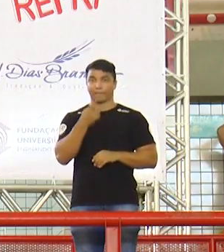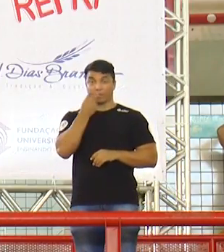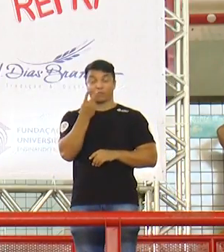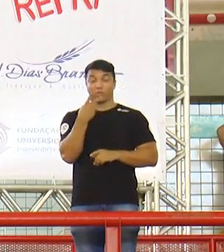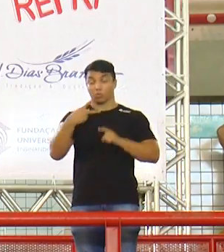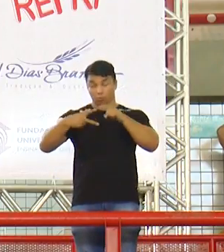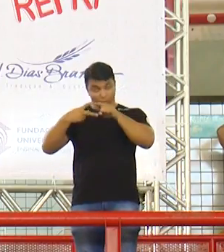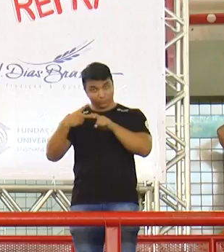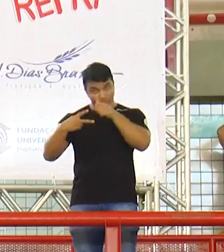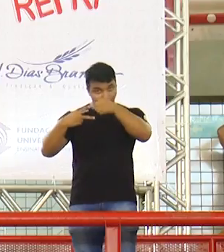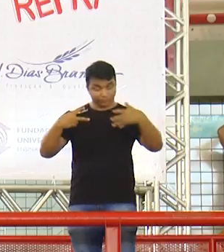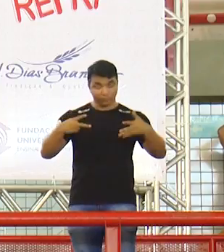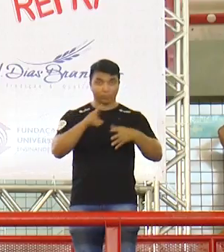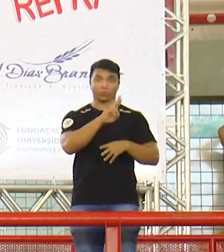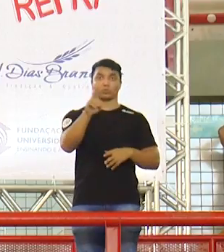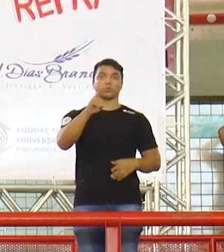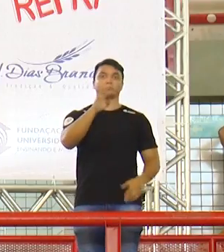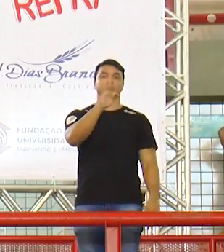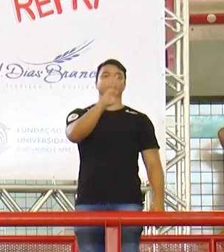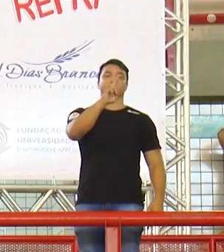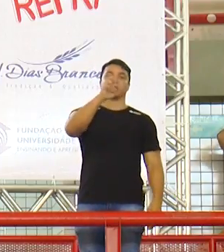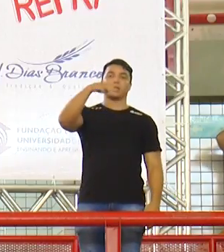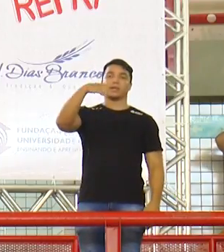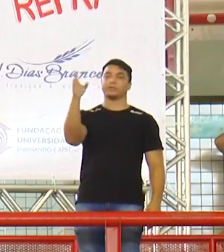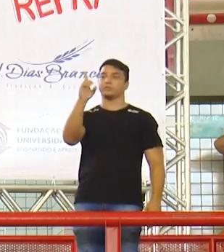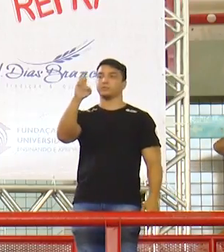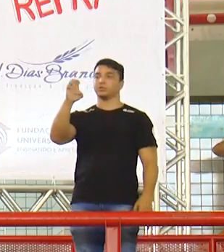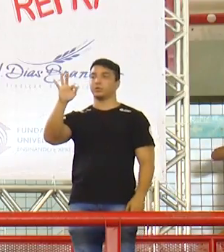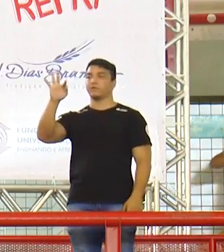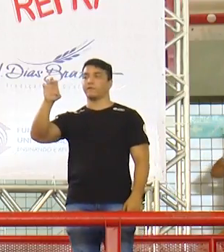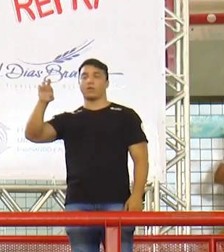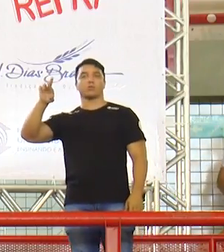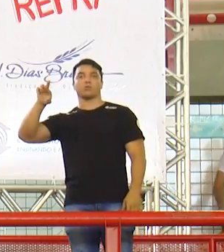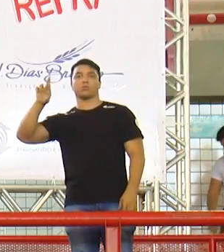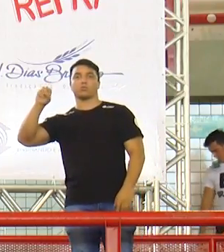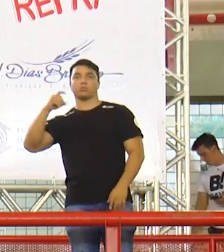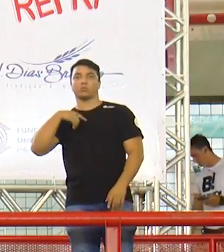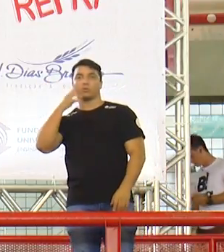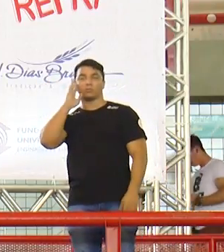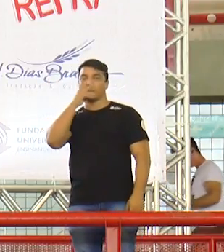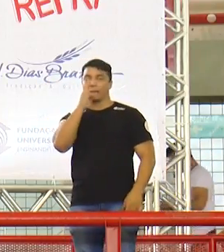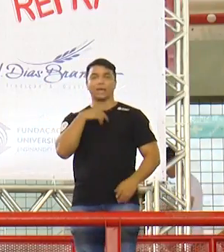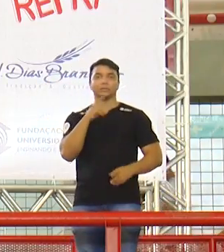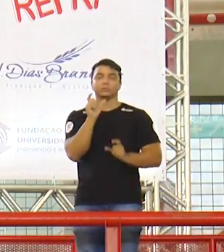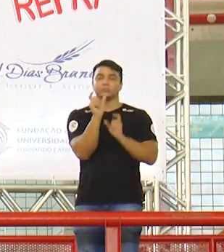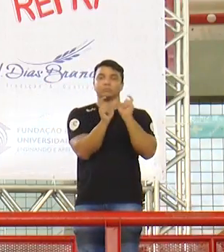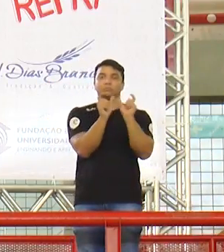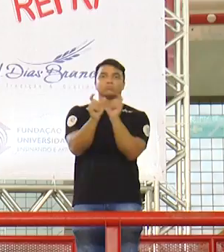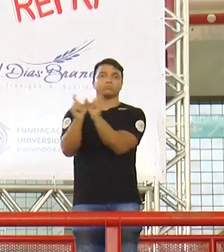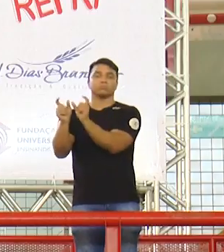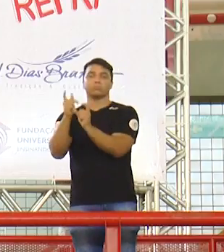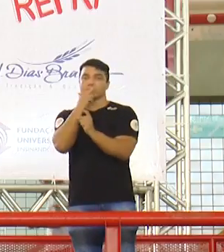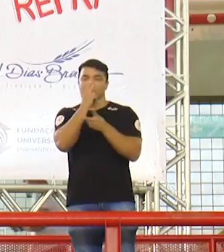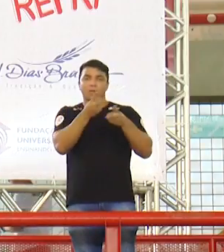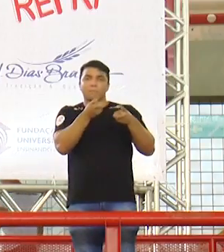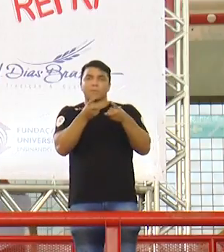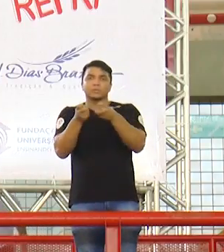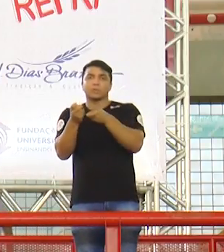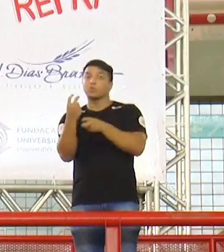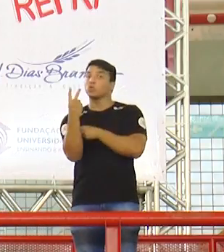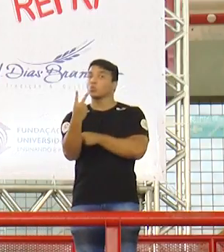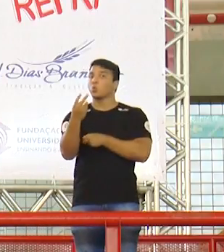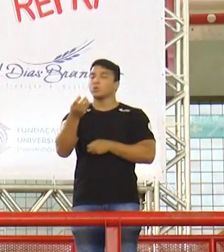duas coisas. O nome do poema é Trem de Ferro. Quando vem café com pão, café com pão, café com pão, você tem que extrair daí